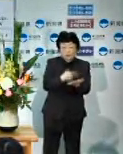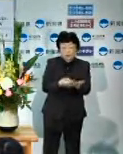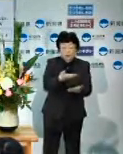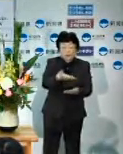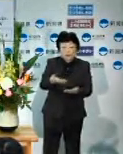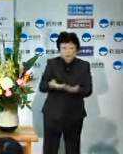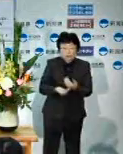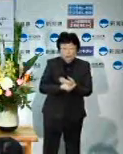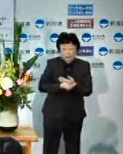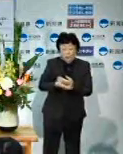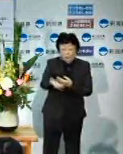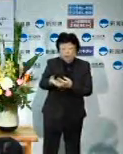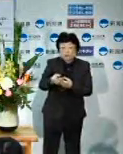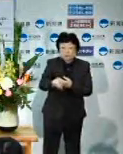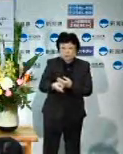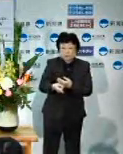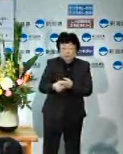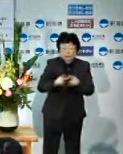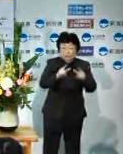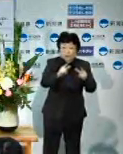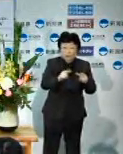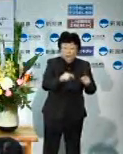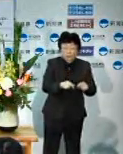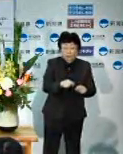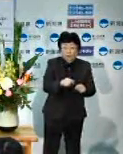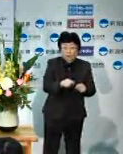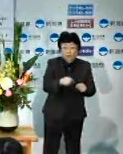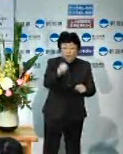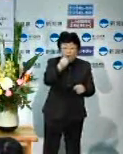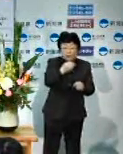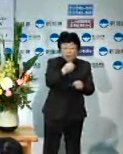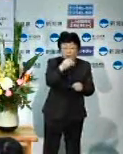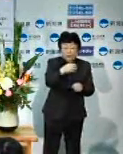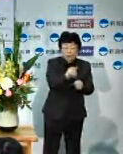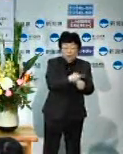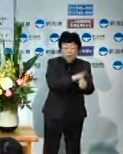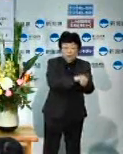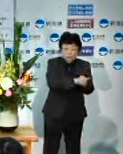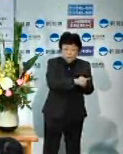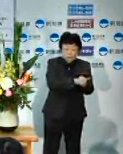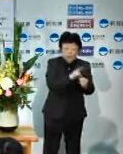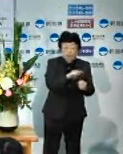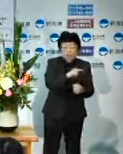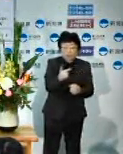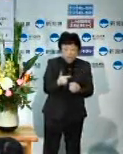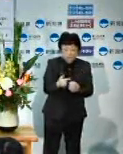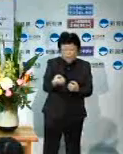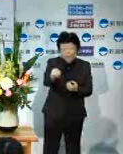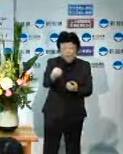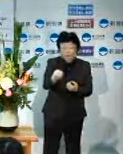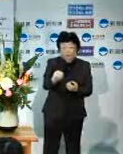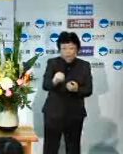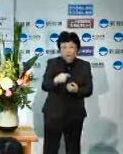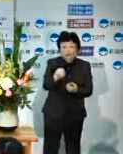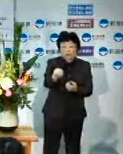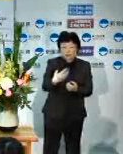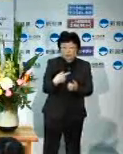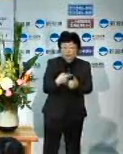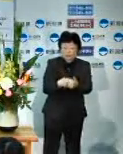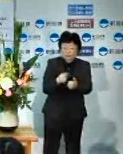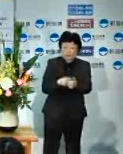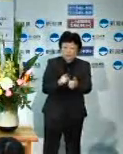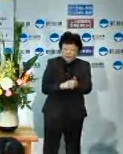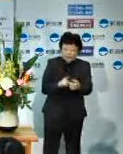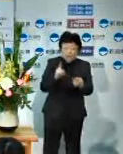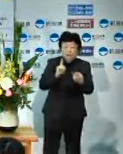議論をして、そこから東京電力の適格性の議論をしたいという、そういうことを例えばおっしゃってるんですけど、それは